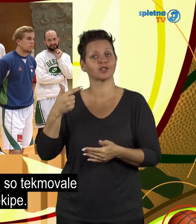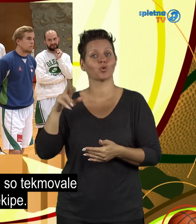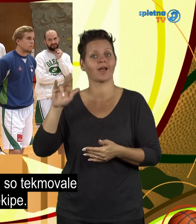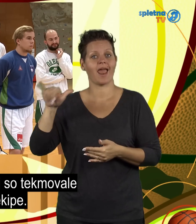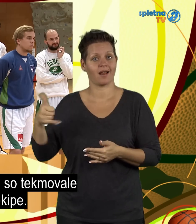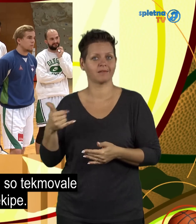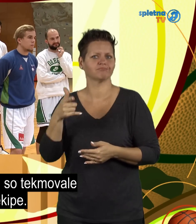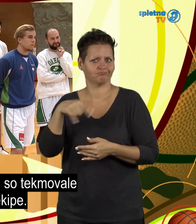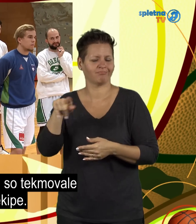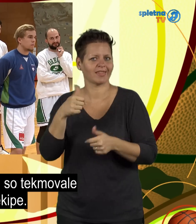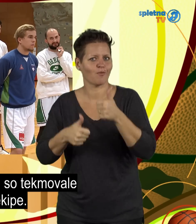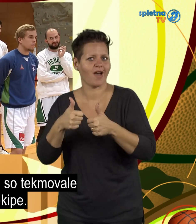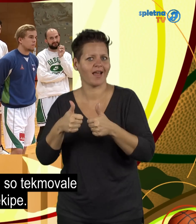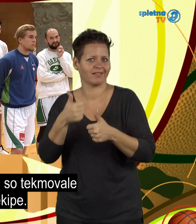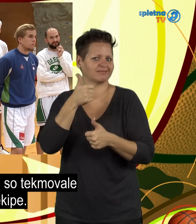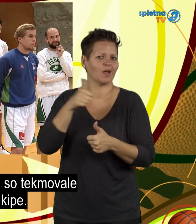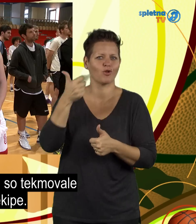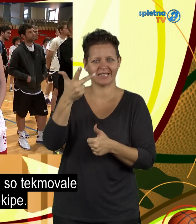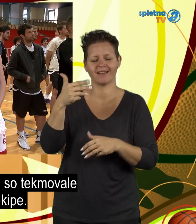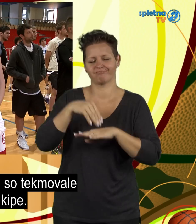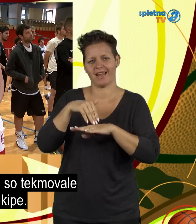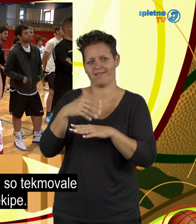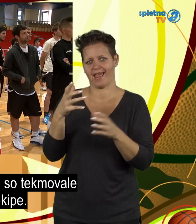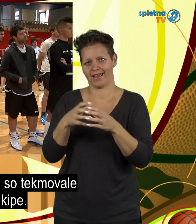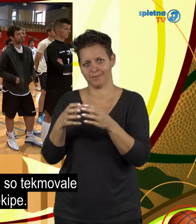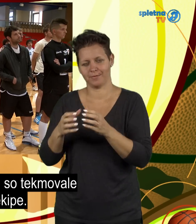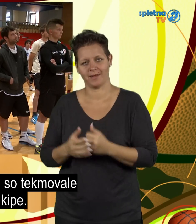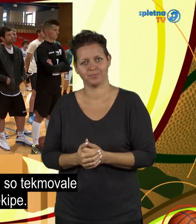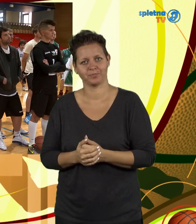so tekmovale le 3 ekipe.